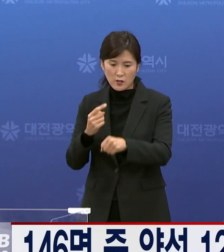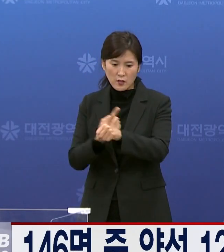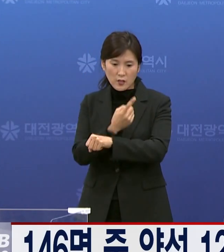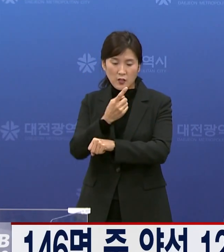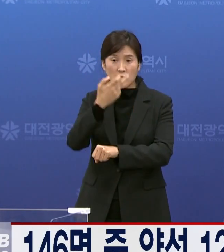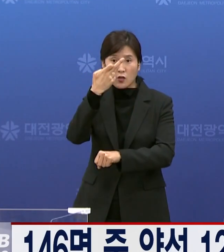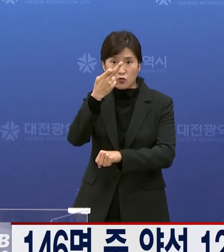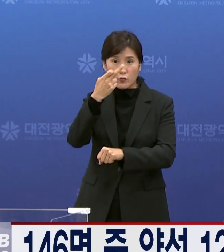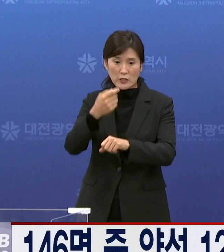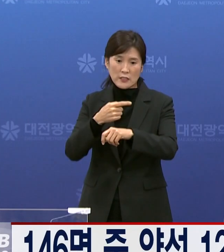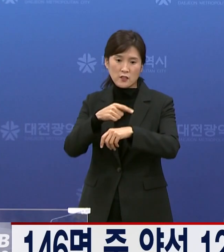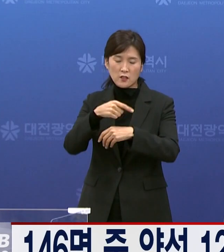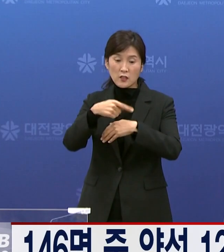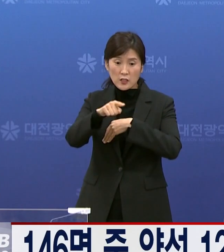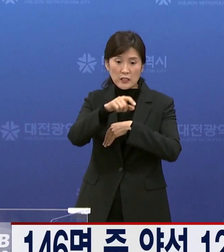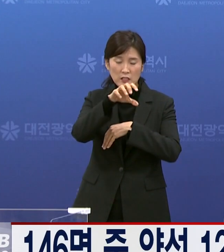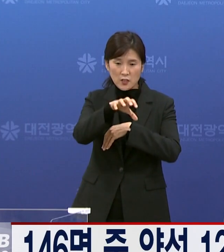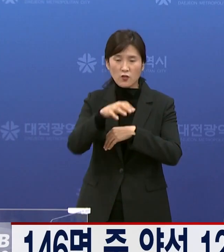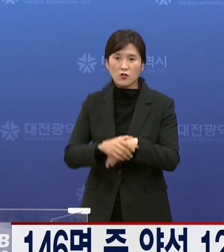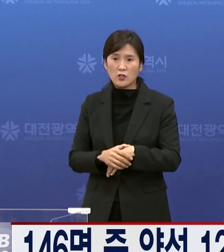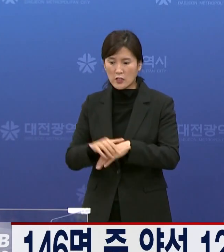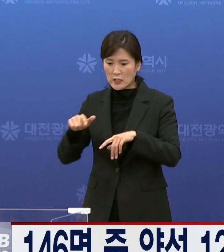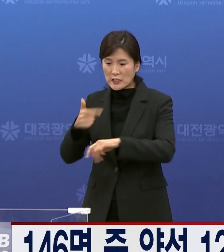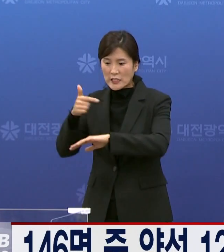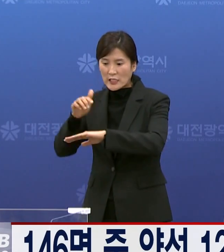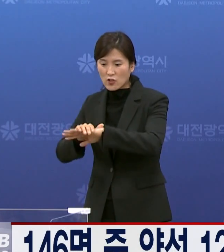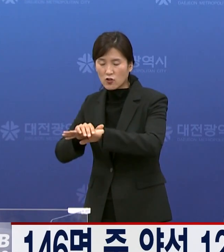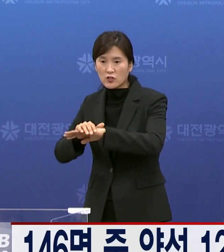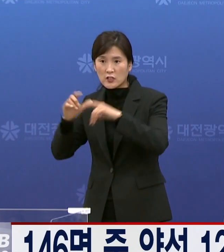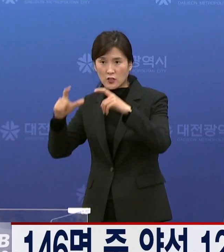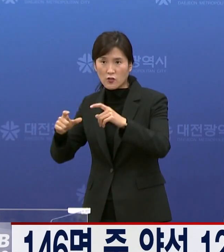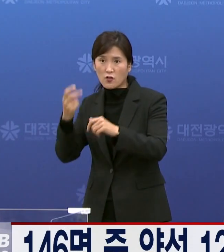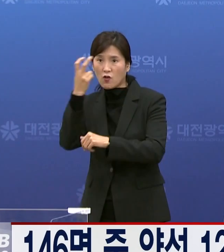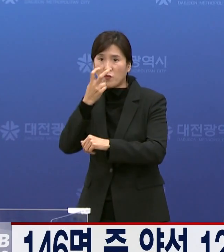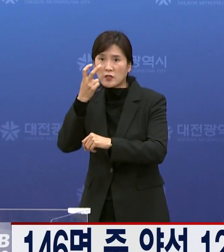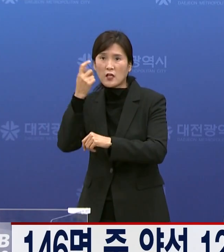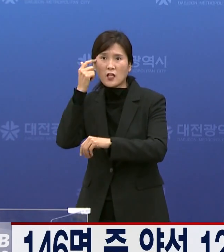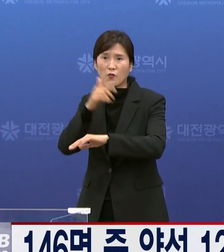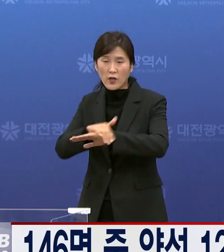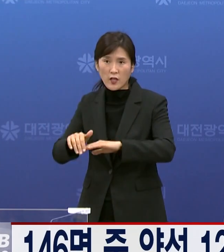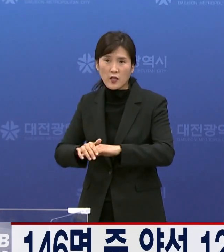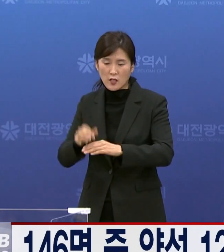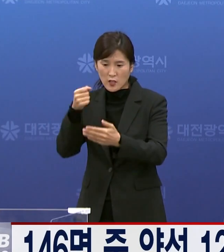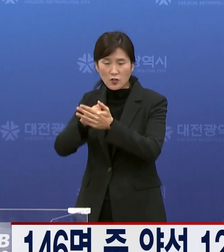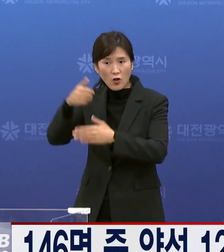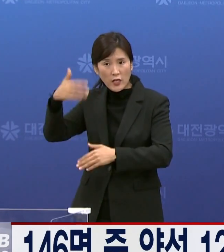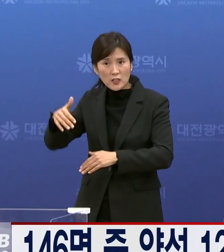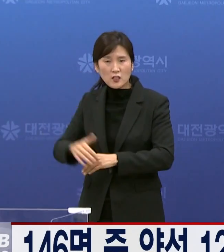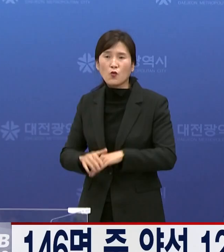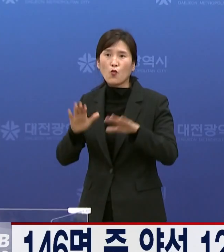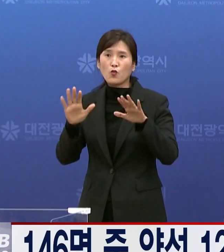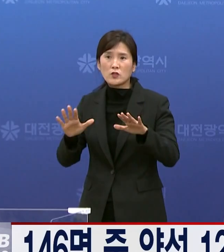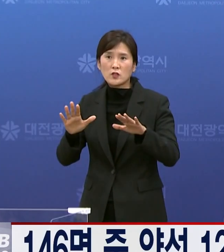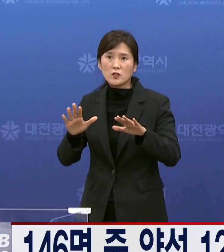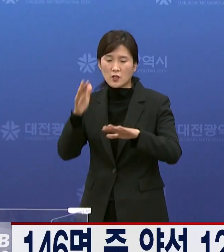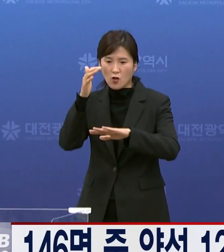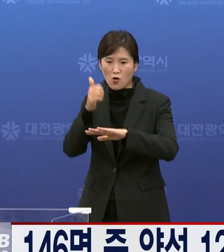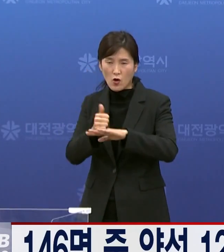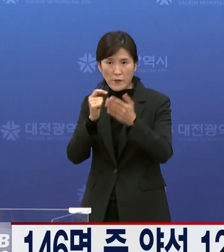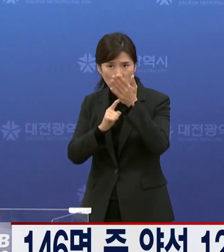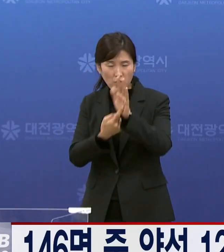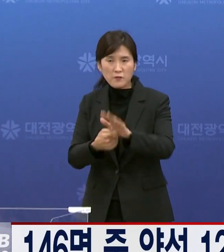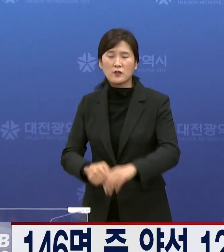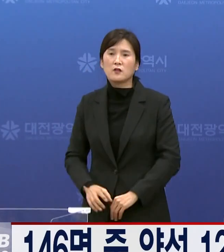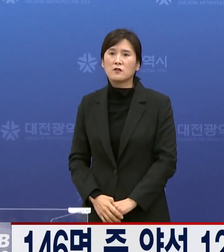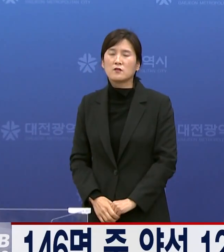11명은 타 지역에서, 1명은 우리 지역에서 검사를 받을 예정이고 미결정 대상자는 오늘 그 결과가 나올